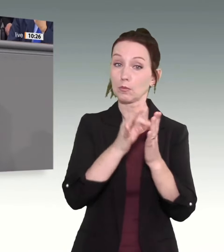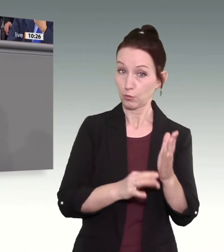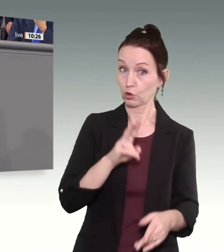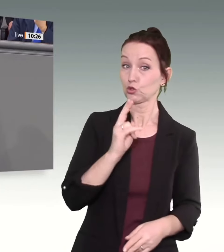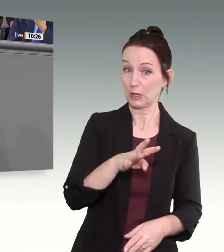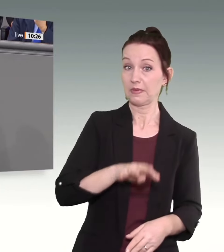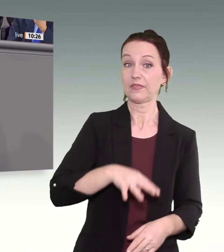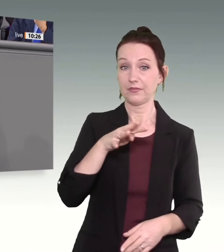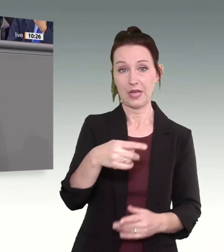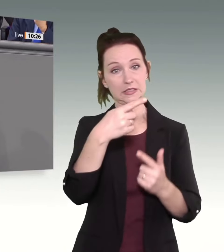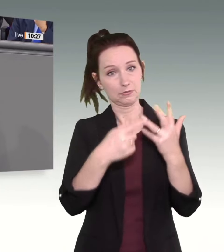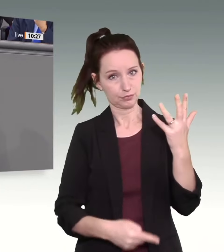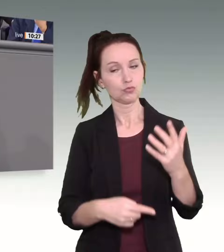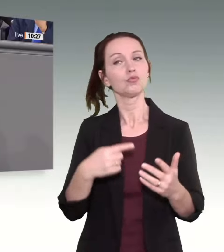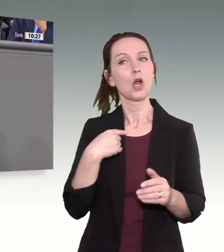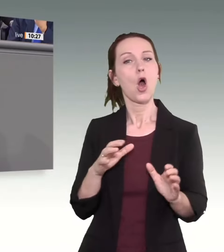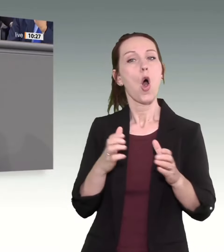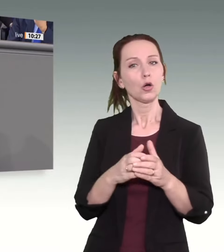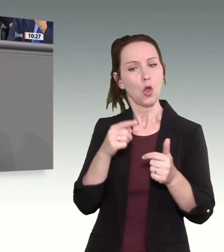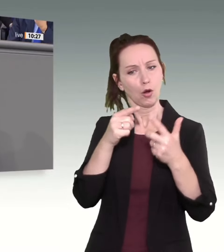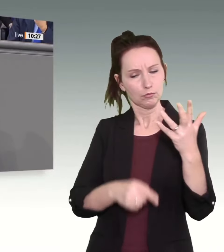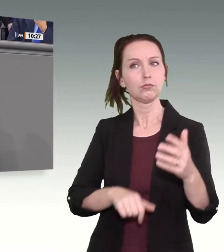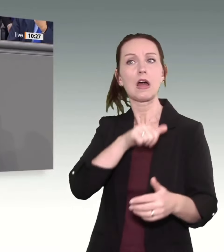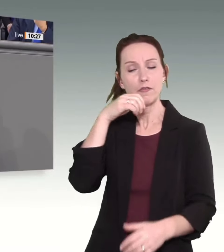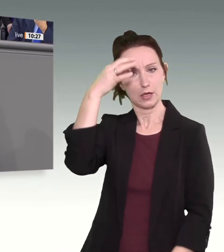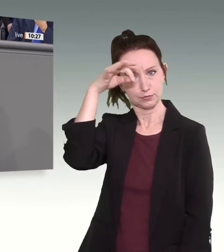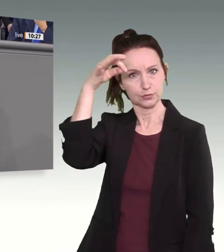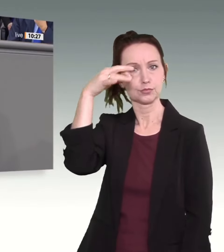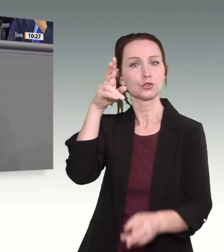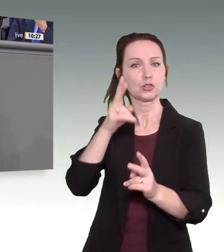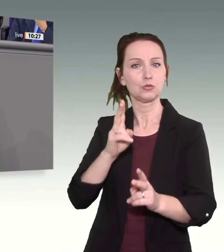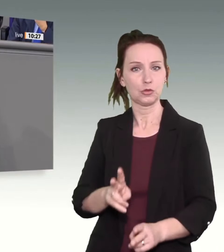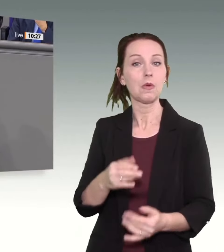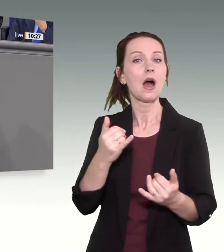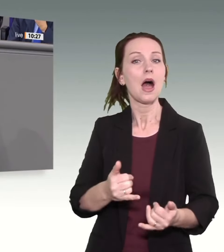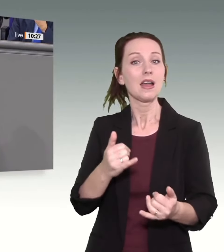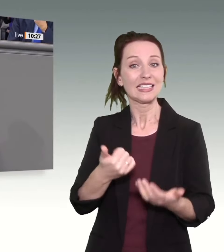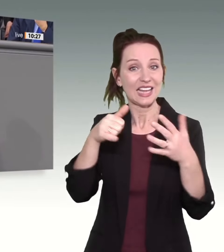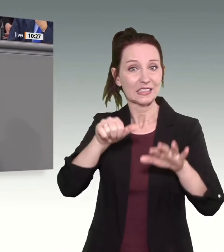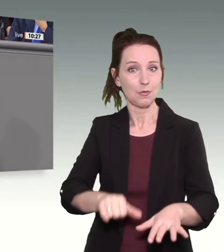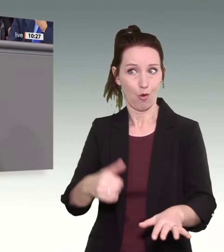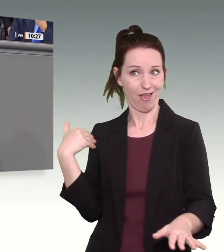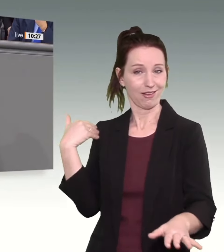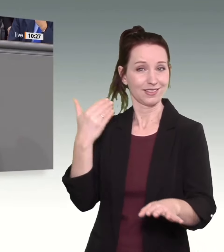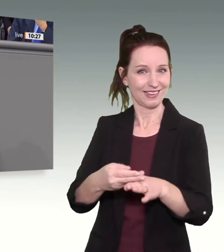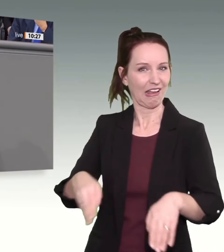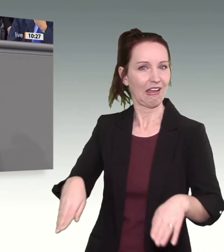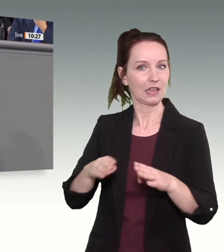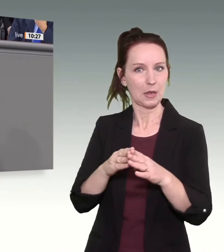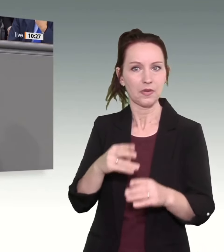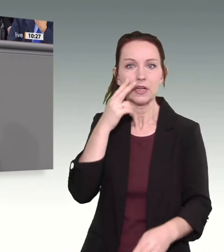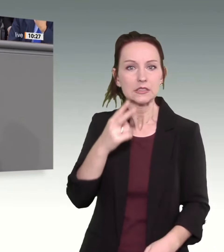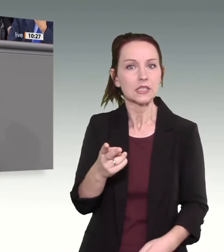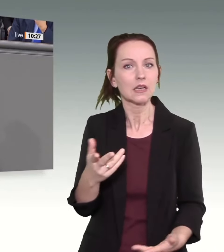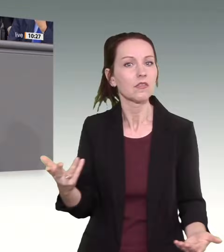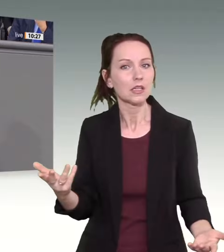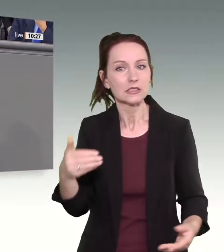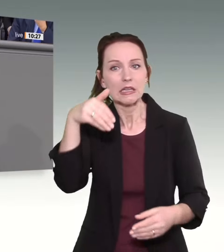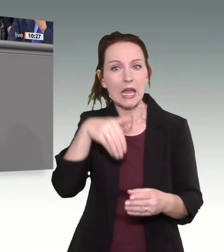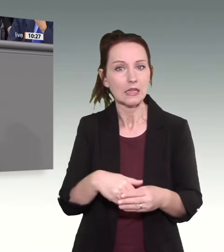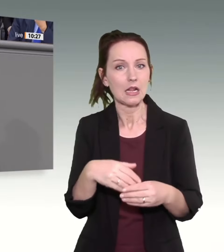Jahr später, nichts, aber auch wirklich nichts von Substanz ist bislang umgesetzt worden. Das ist die Wahrheit. Das ist ein Armutszeugnis. Der